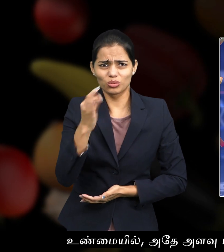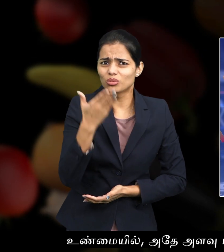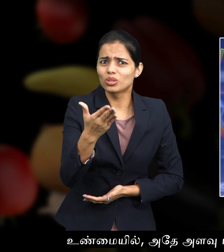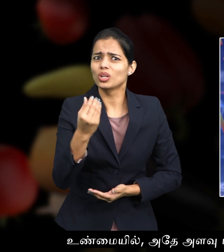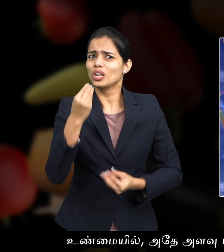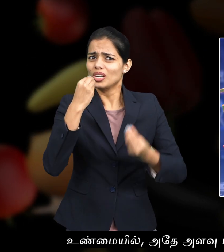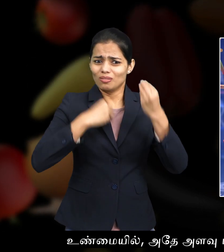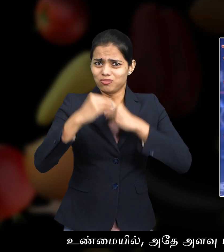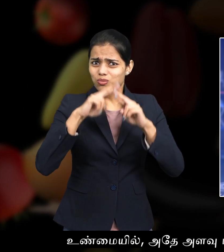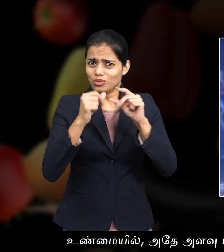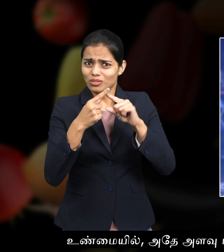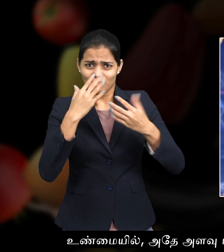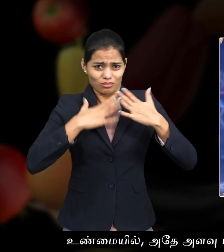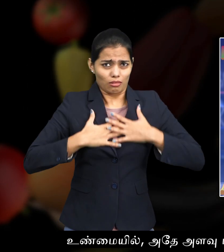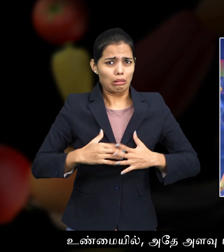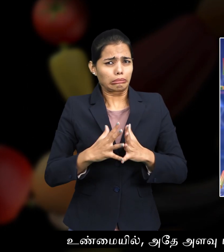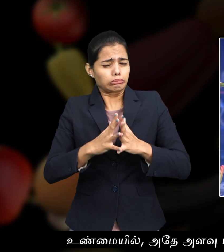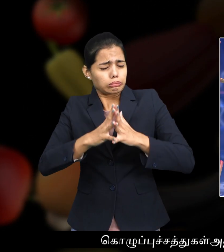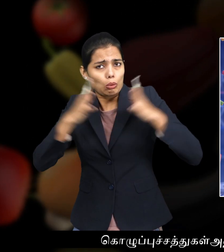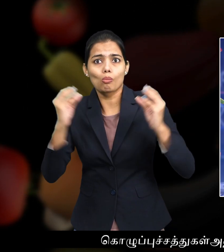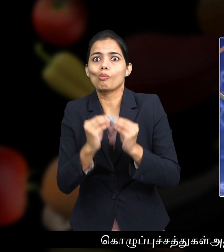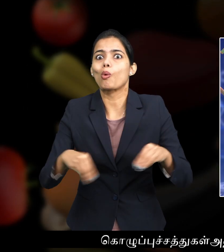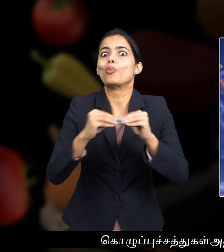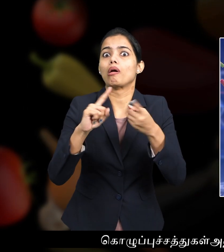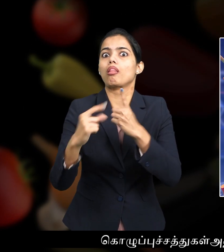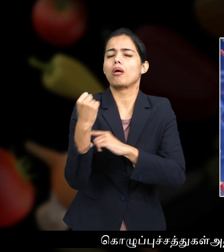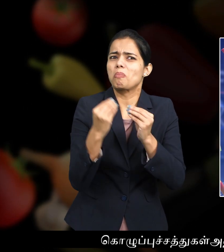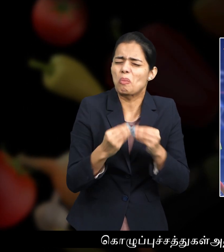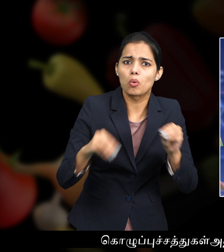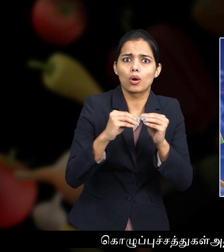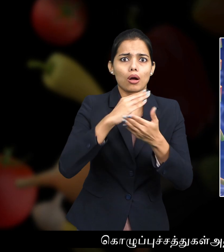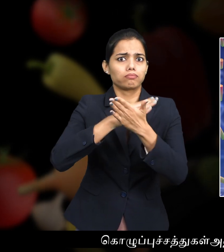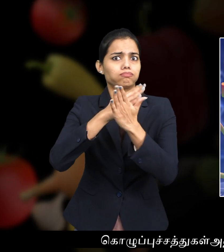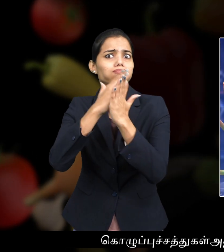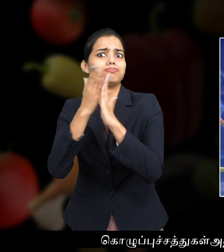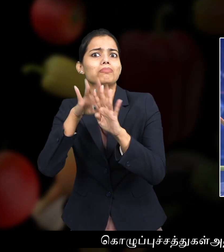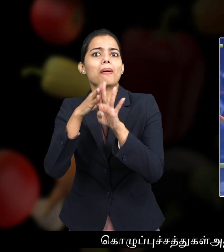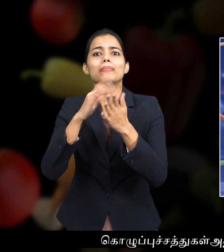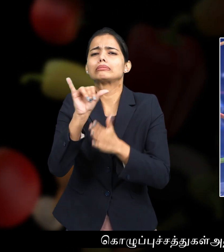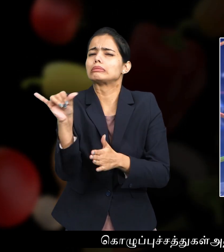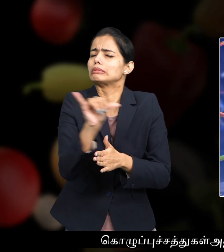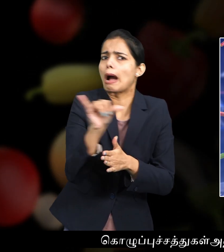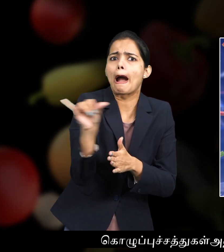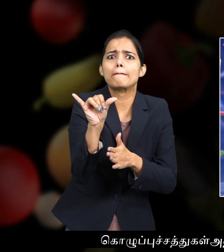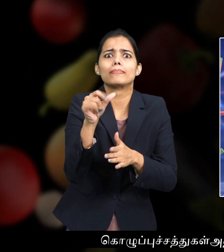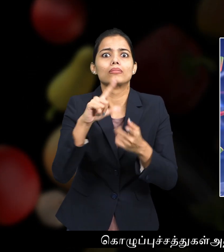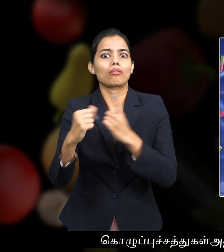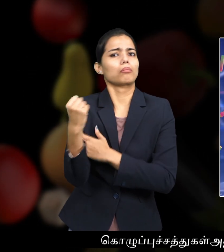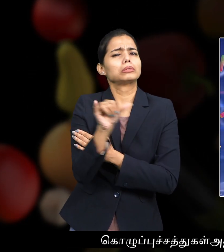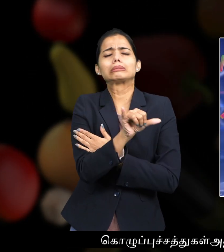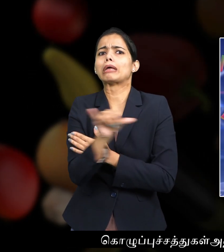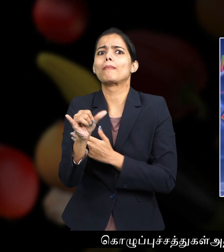உண்மையில் அதே அளவு மாவுச்சத்துக்களோடு ஒப்பிடும்போது கொழுப்புச்சத்துக்கள் அதிக ஆற்றலை தருகின்றன.